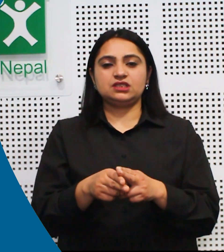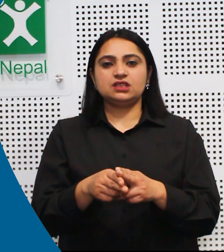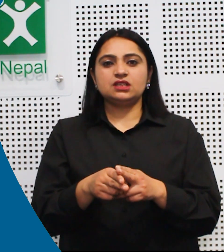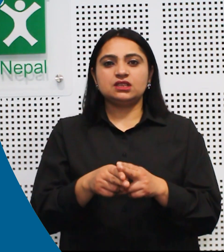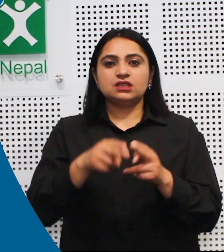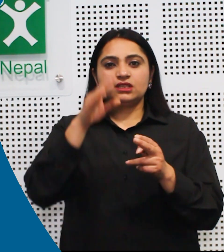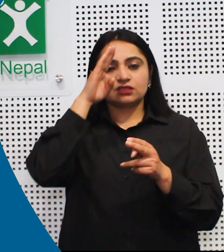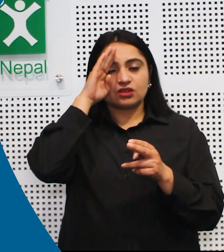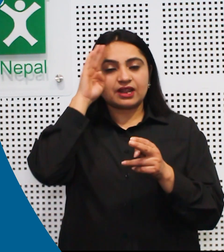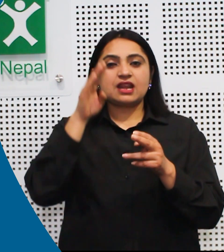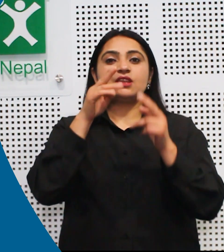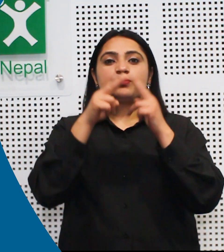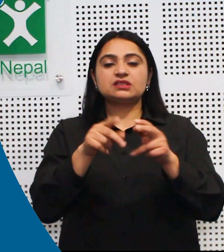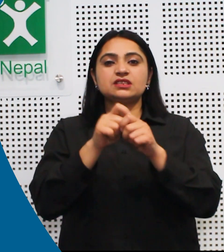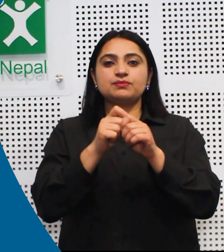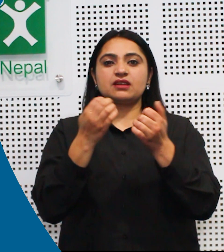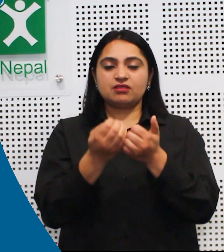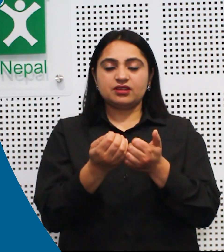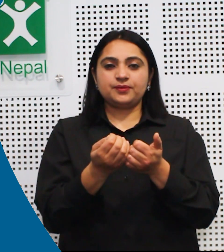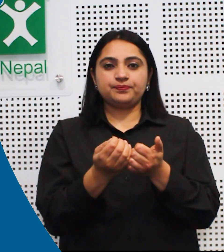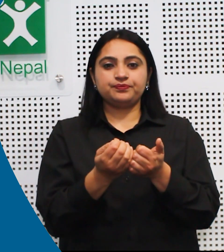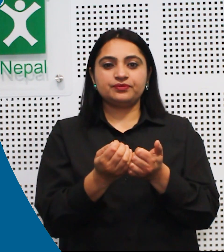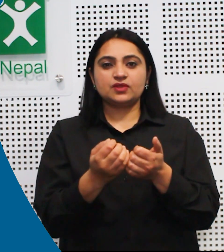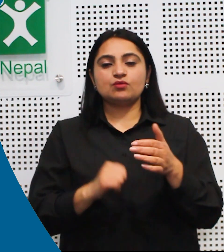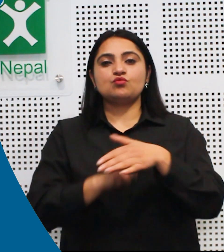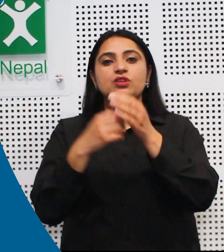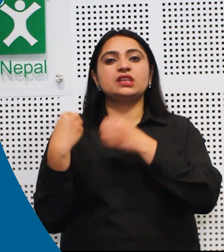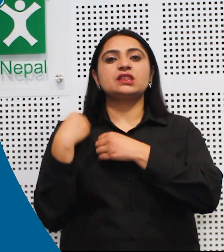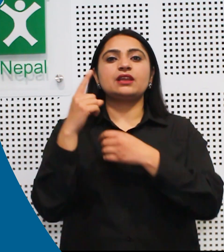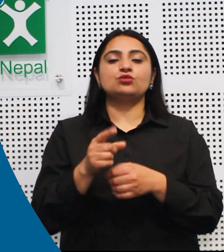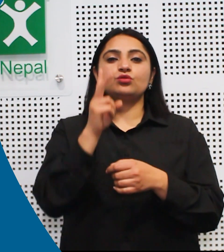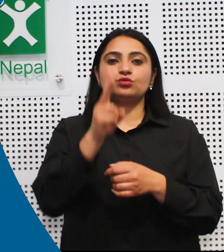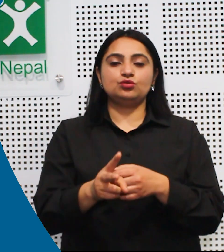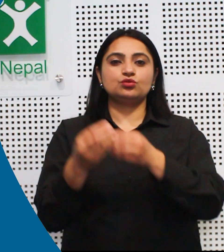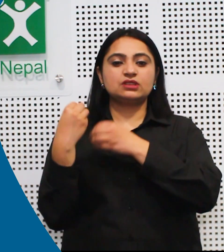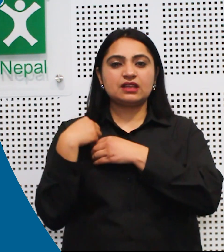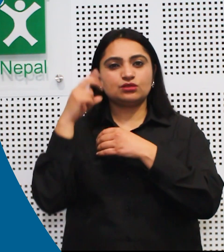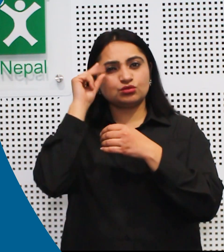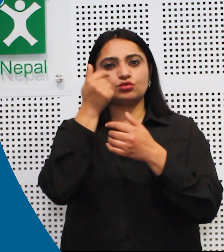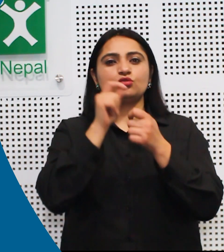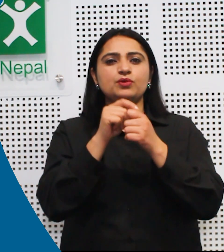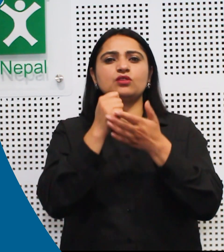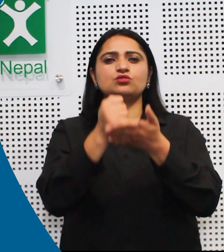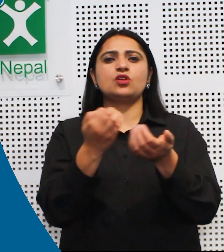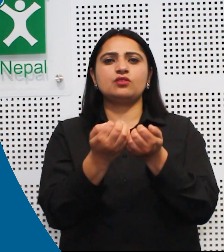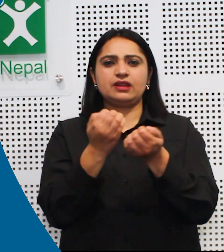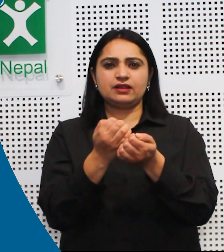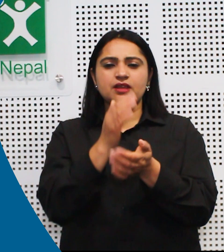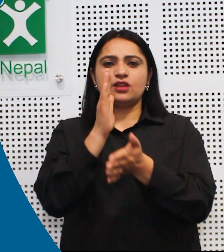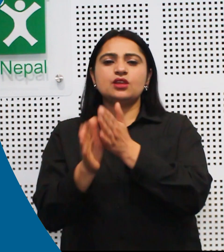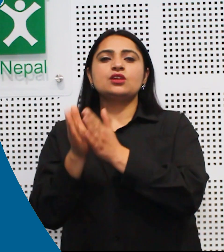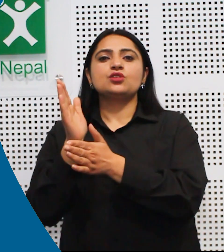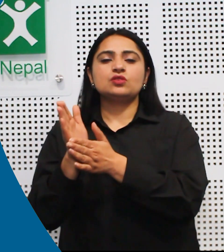हो, सरकारले त्यो बजेट निर्माण गर्ने अब त्यो उसको मूल दायित्व हो। त्यो दायित्वलाई सहजीकरण गर्नको लागि जुन योजना तर्जुमा दिग्दर्शन बनाएको छ